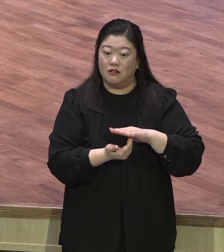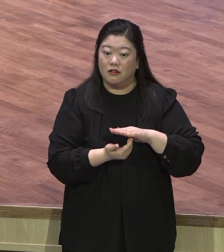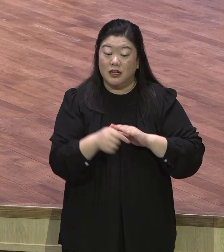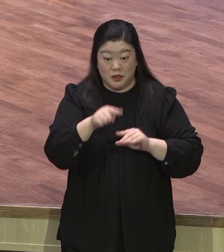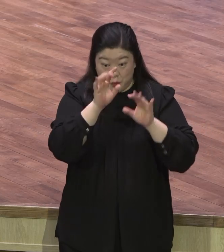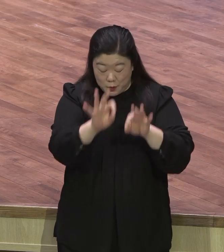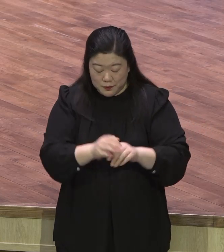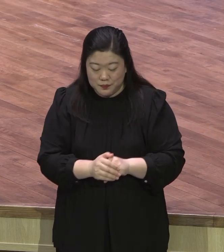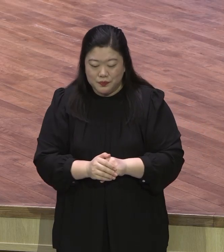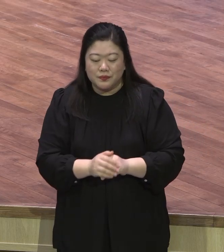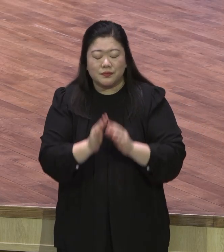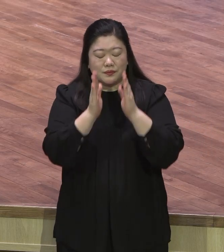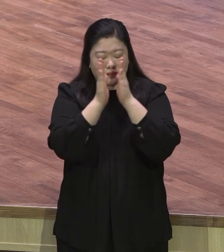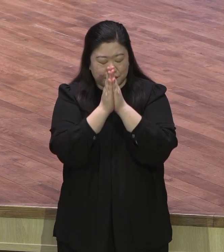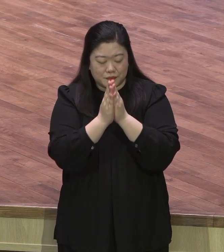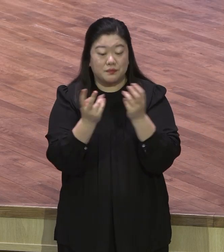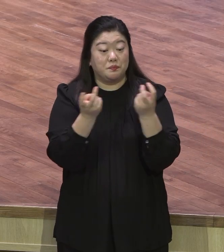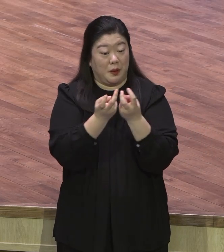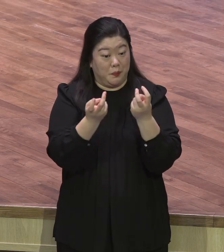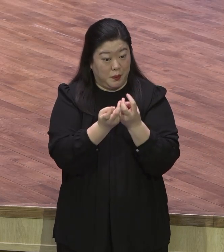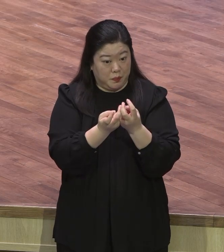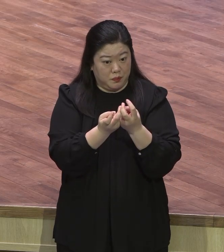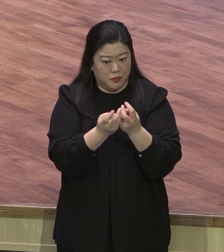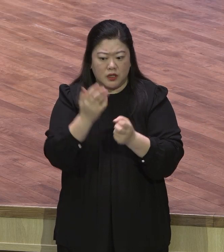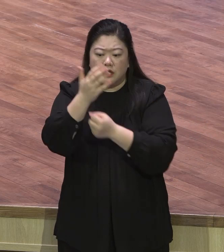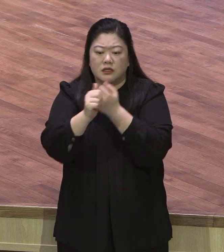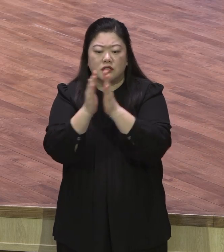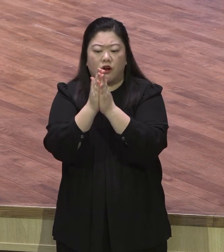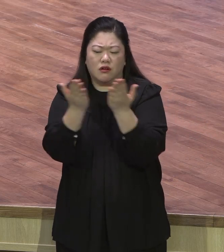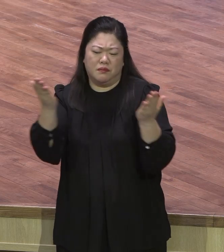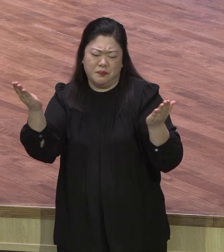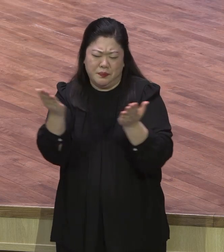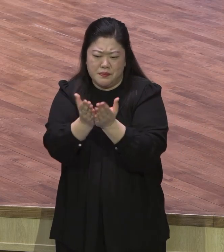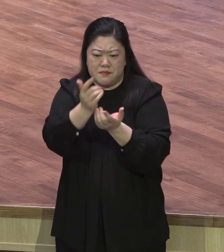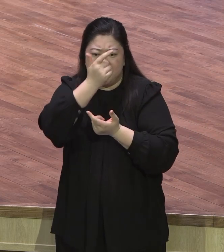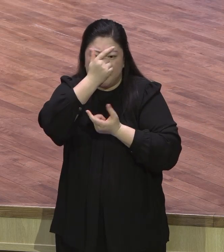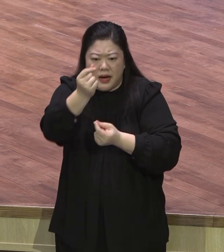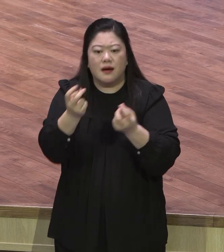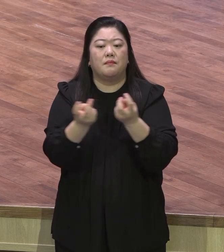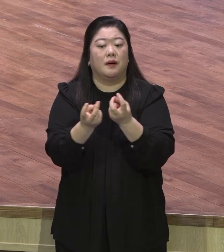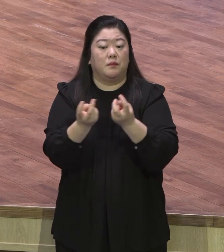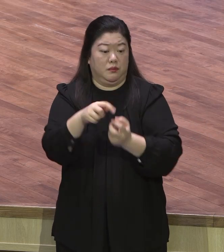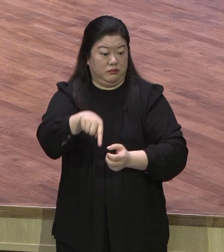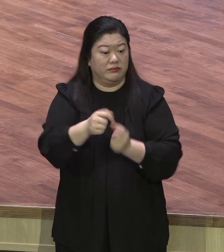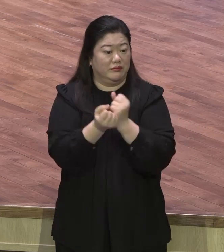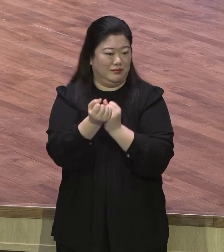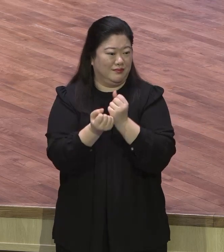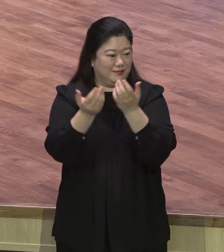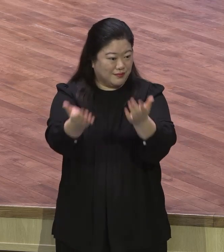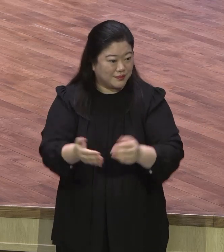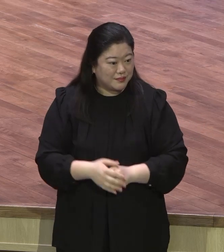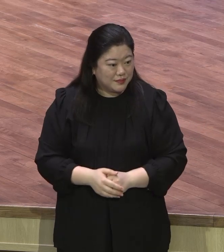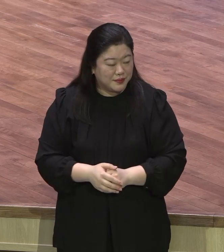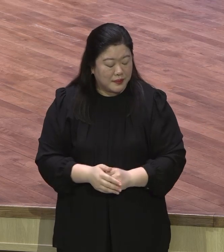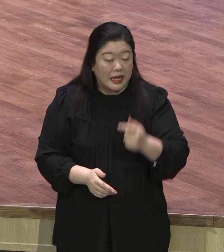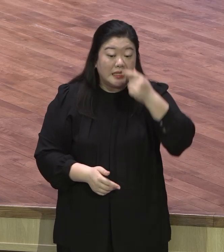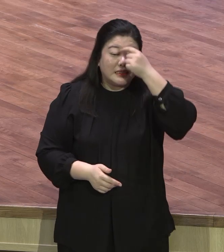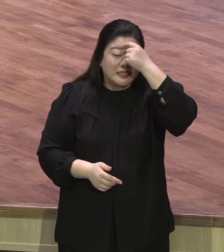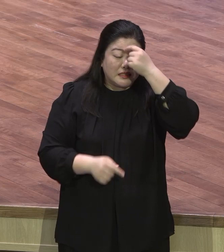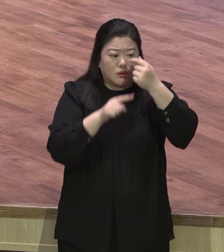성경적 기도가 무언지 본질을 보여주는 부분이에요 이 부분이 기도라는 것은